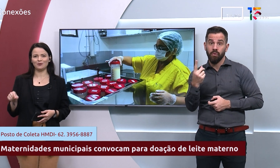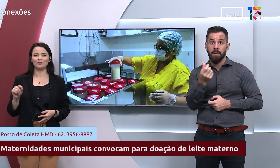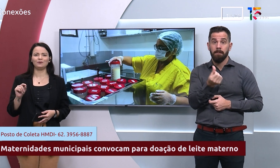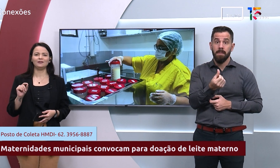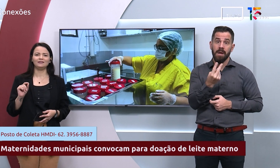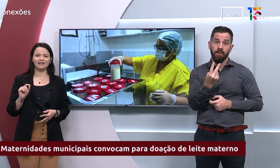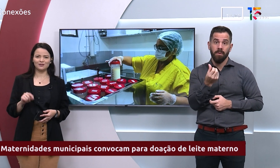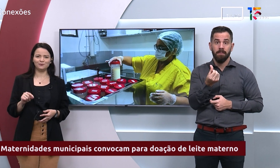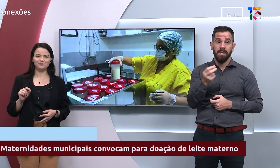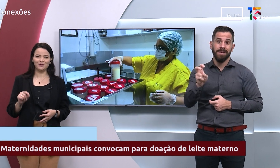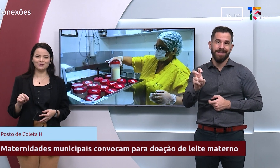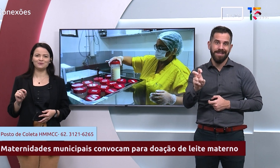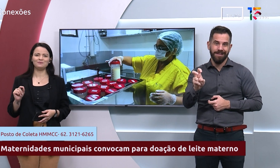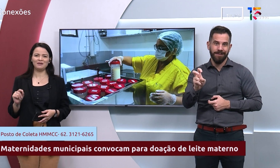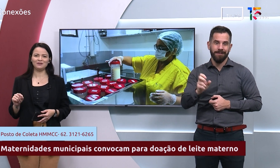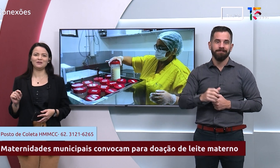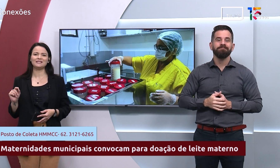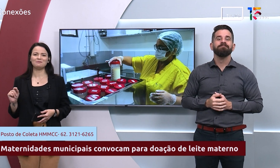3121-6265.